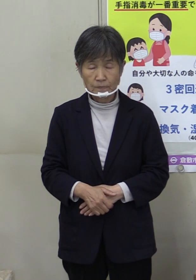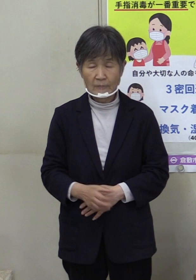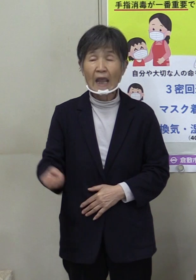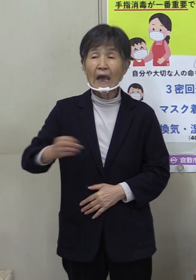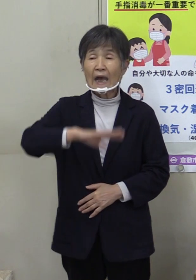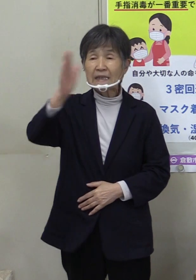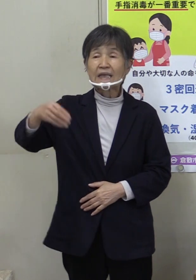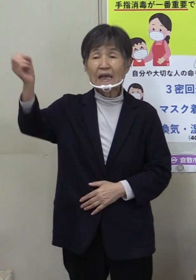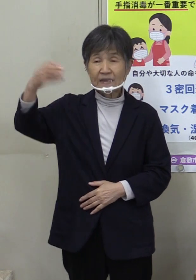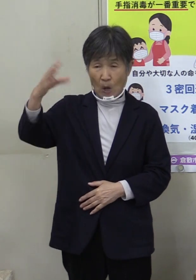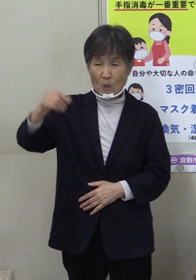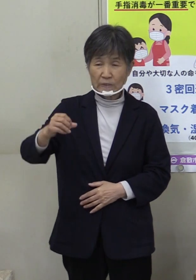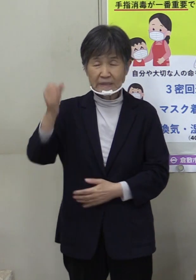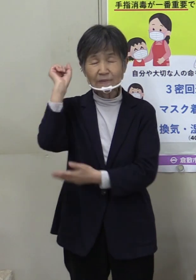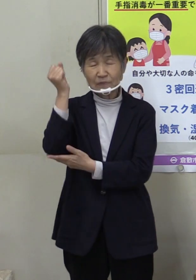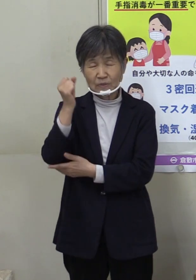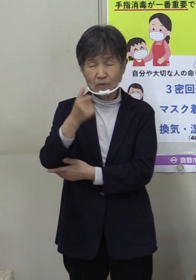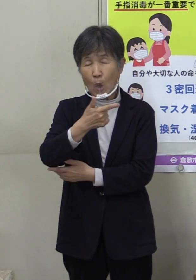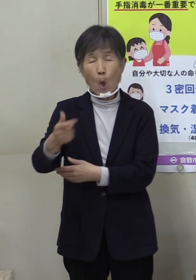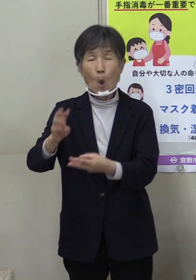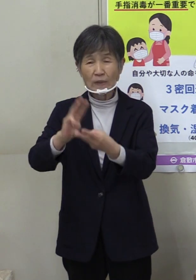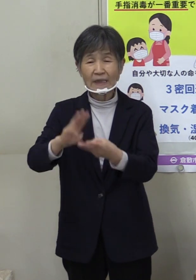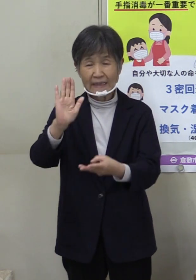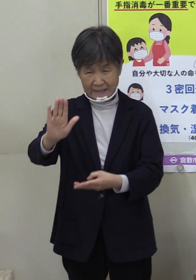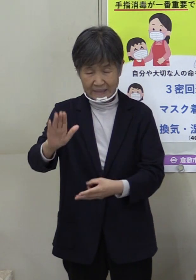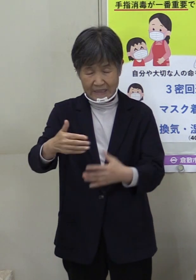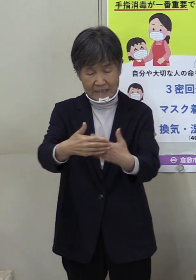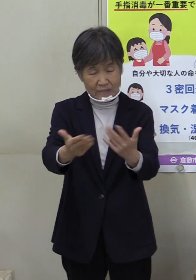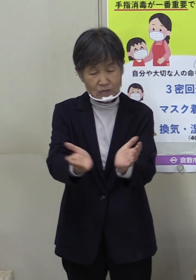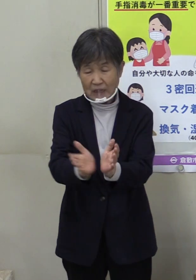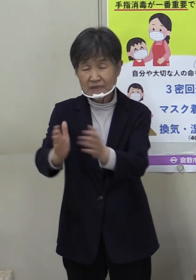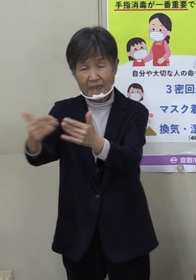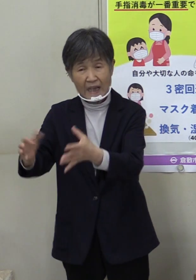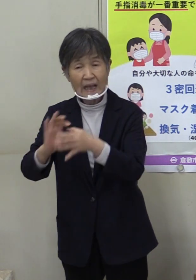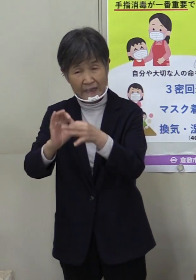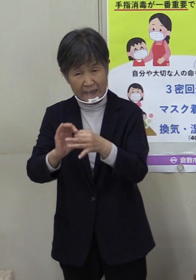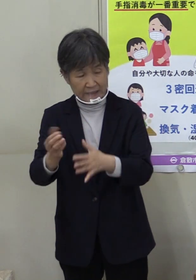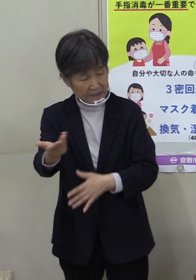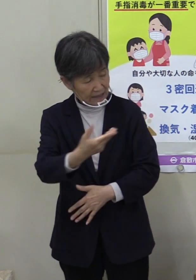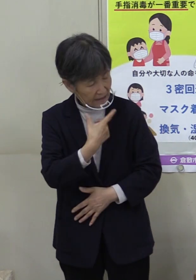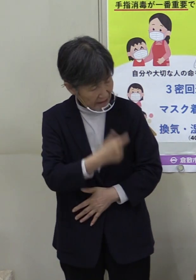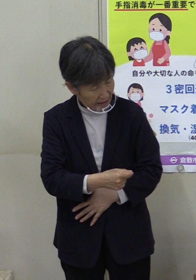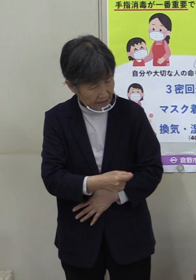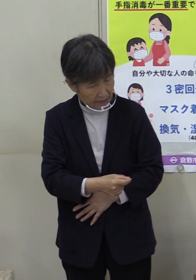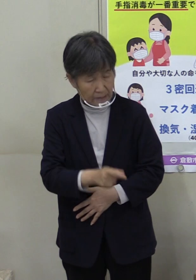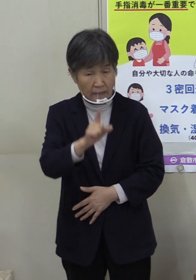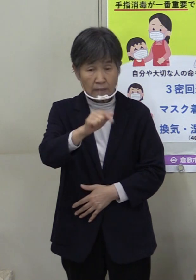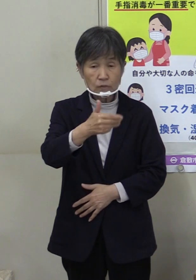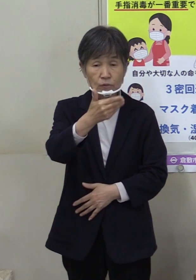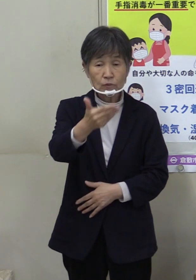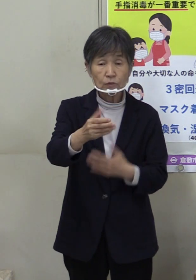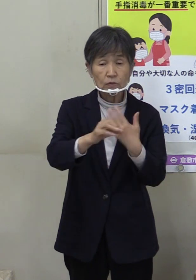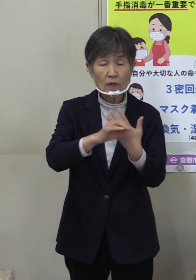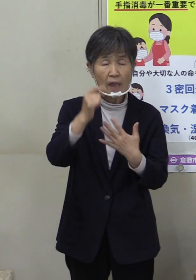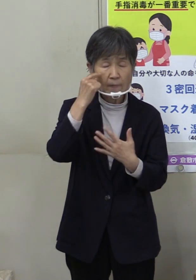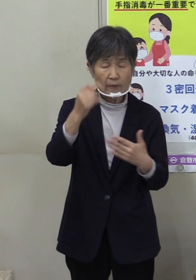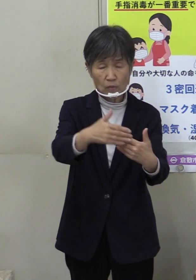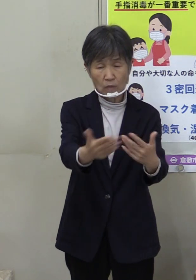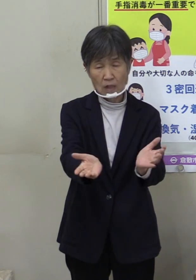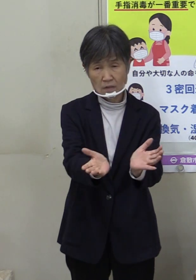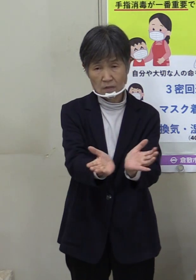山陽新聞の太田です。クラスターの関連で追加で、質問させてください。19例目についてなんですけども